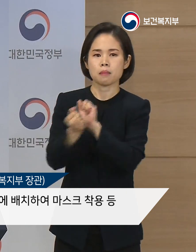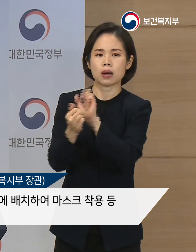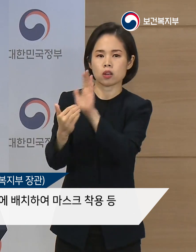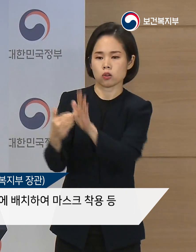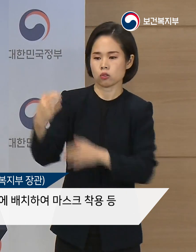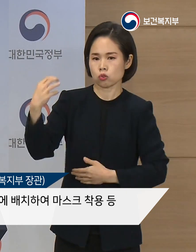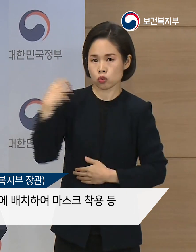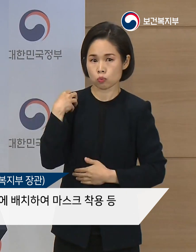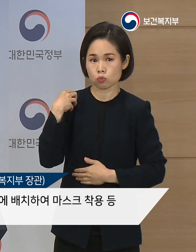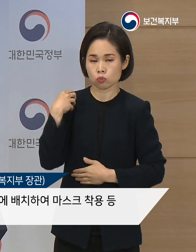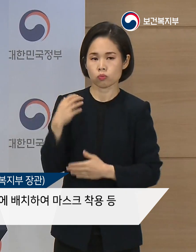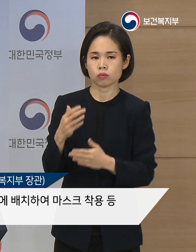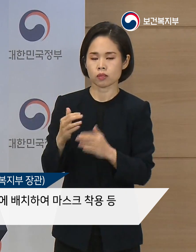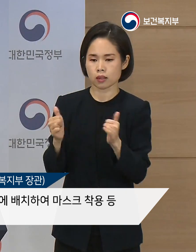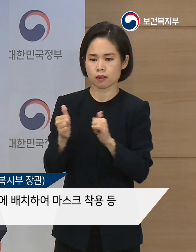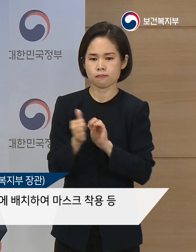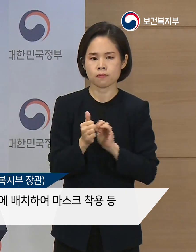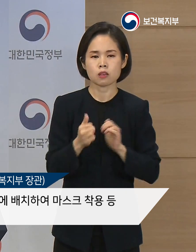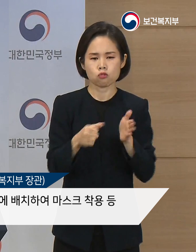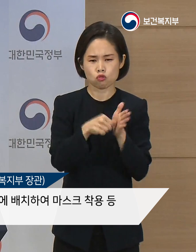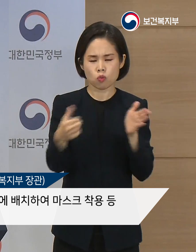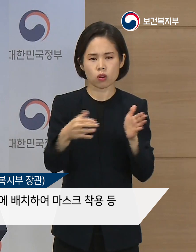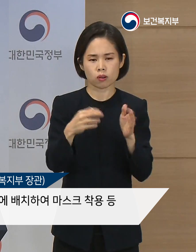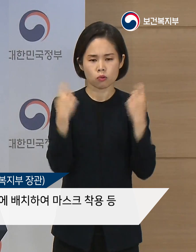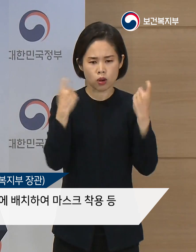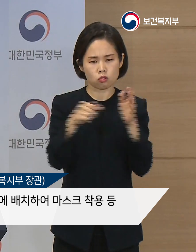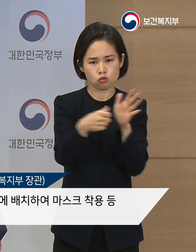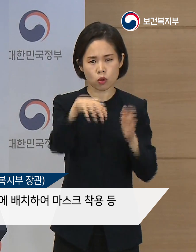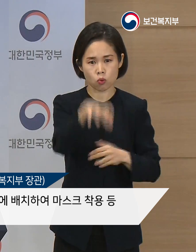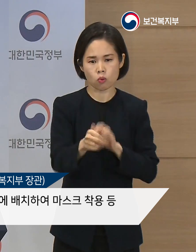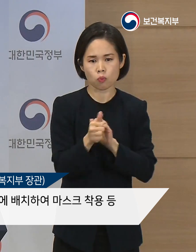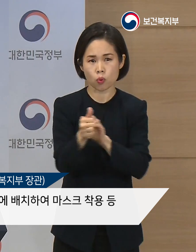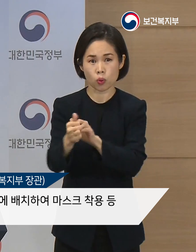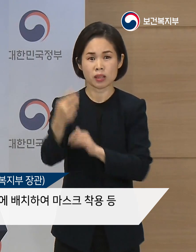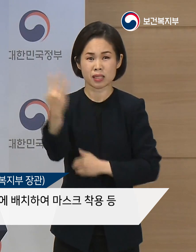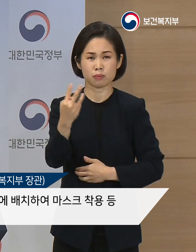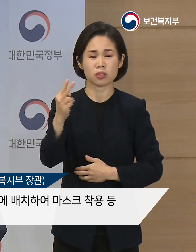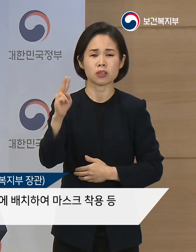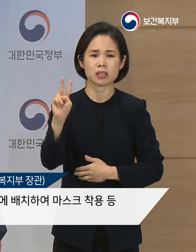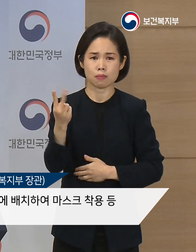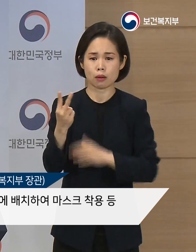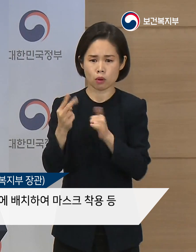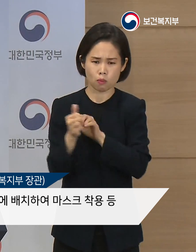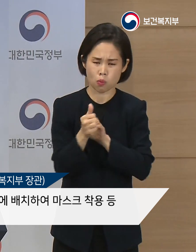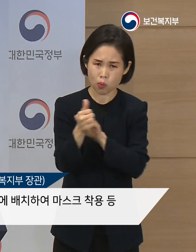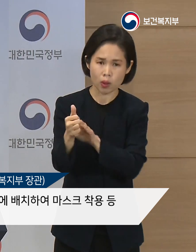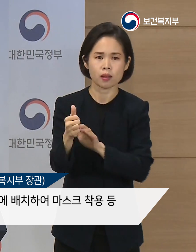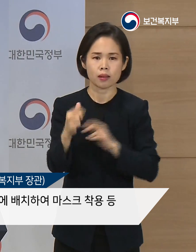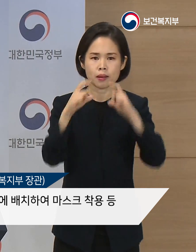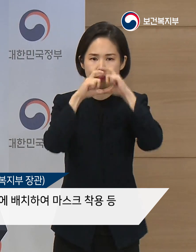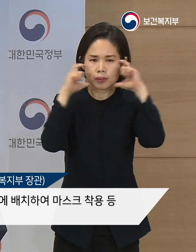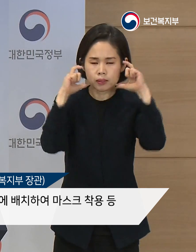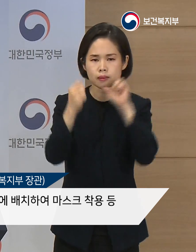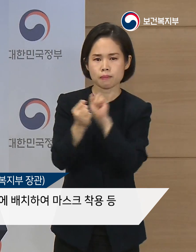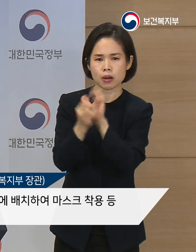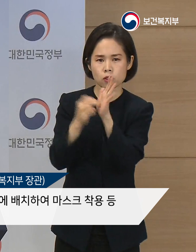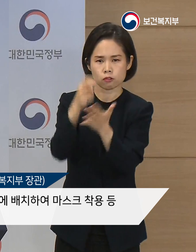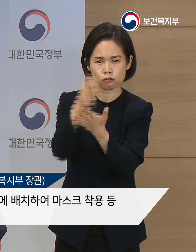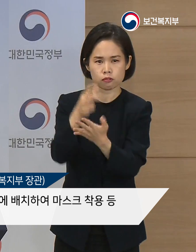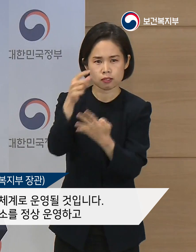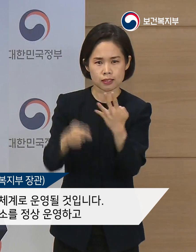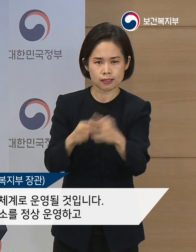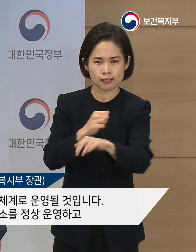3,200여 명의 방역요원을 주요 관광지에 배치하여 마스크 착용 등 방역수칙 준수를 관리할